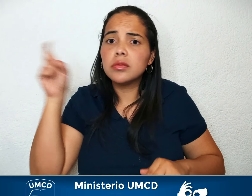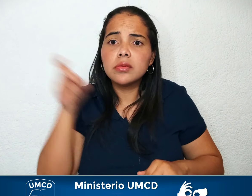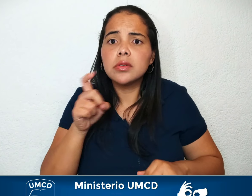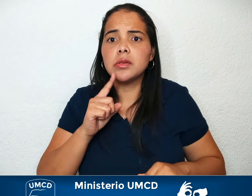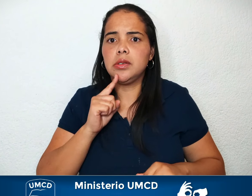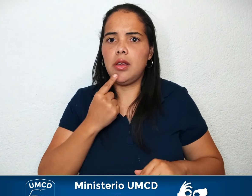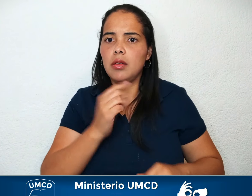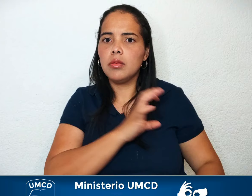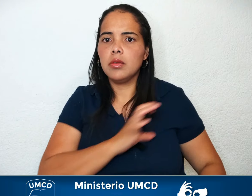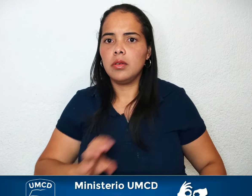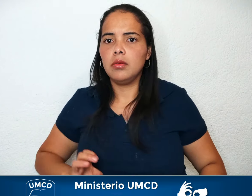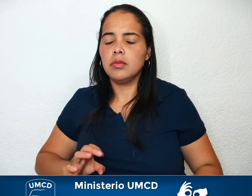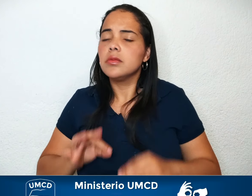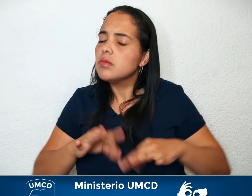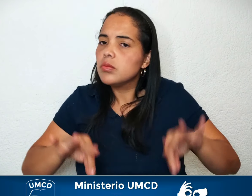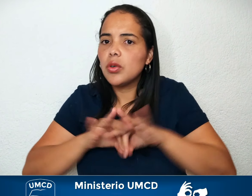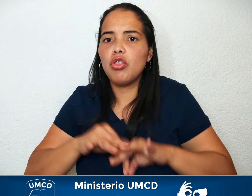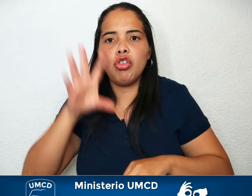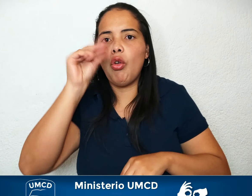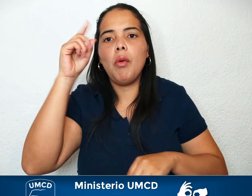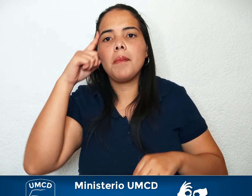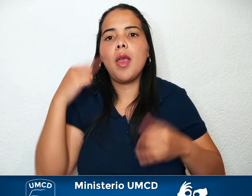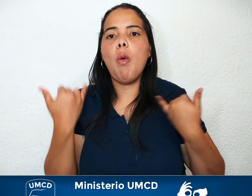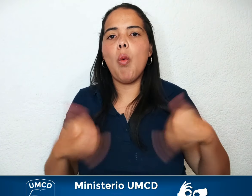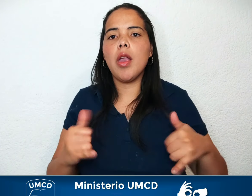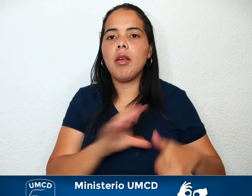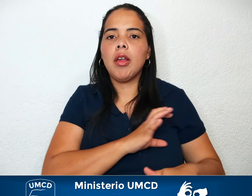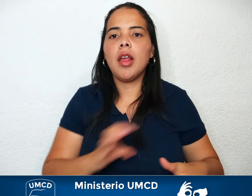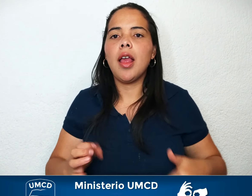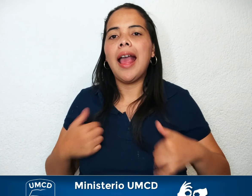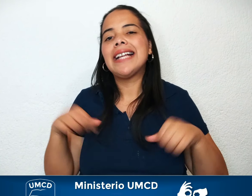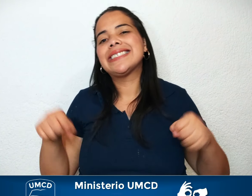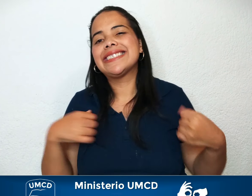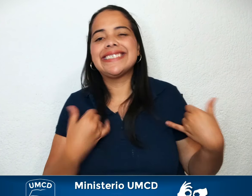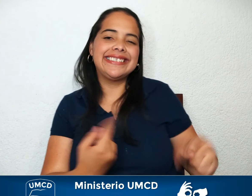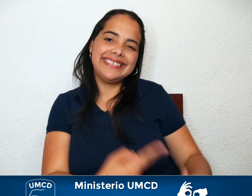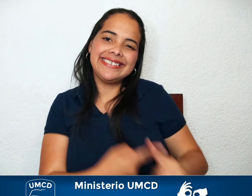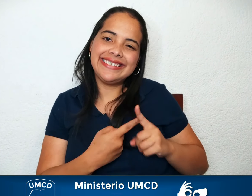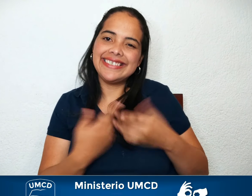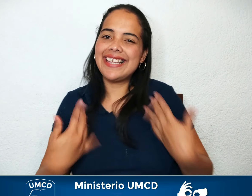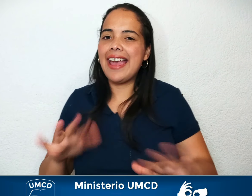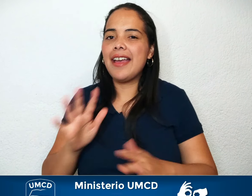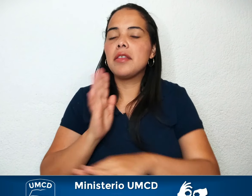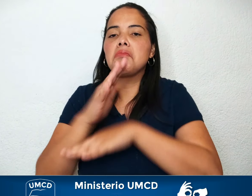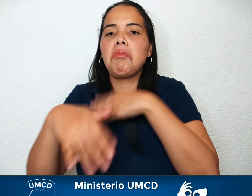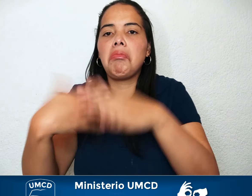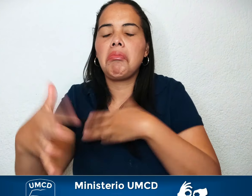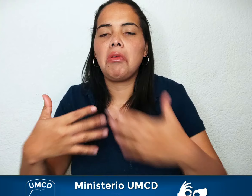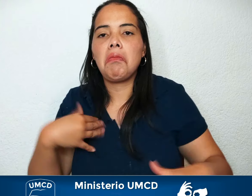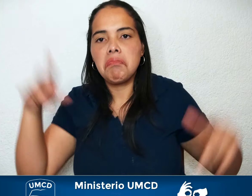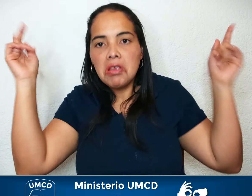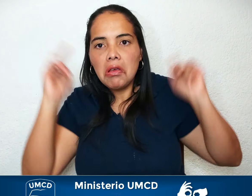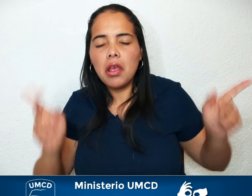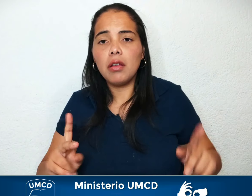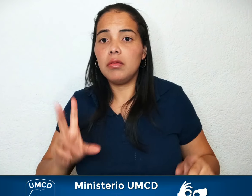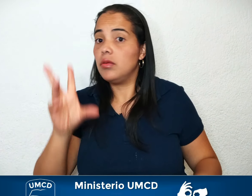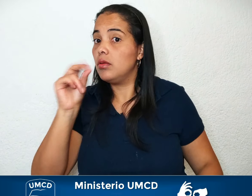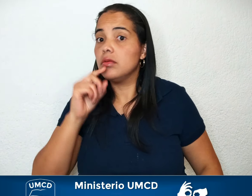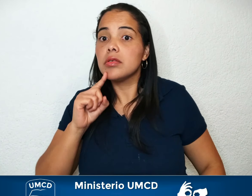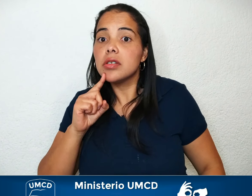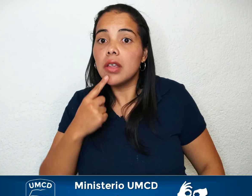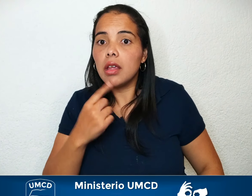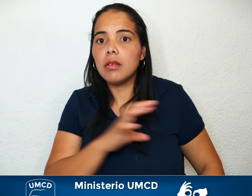tomen seriamente la corrección de esto y si es necesario que se saque a este hermano para que no siga trayendo